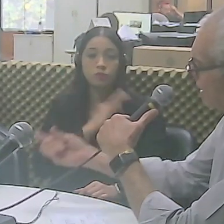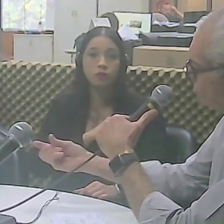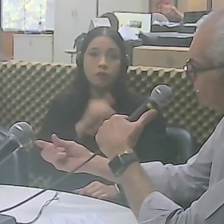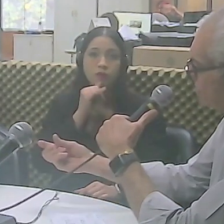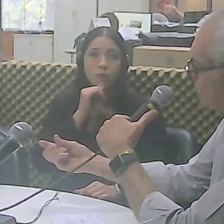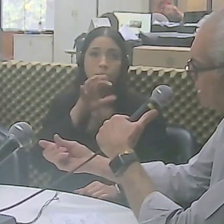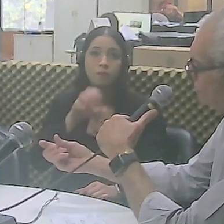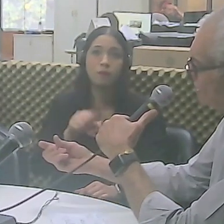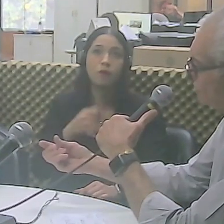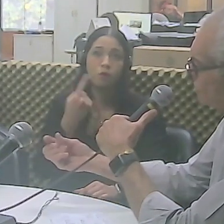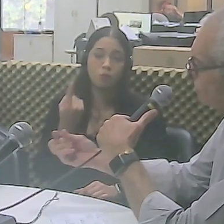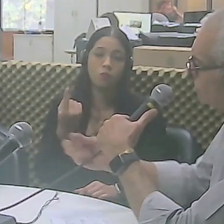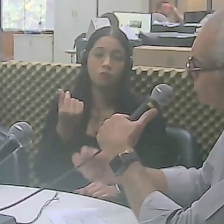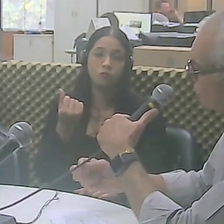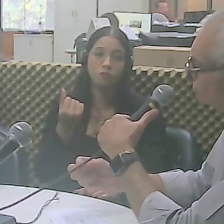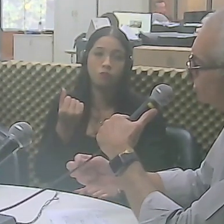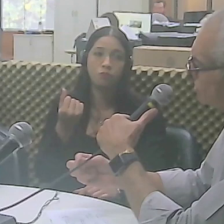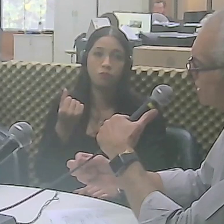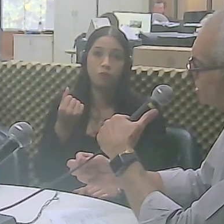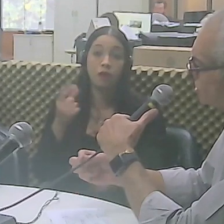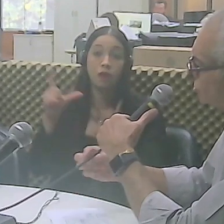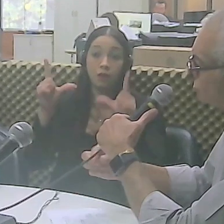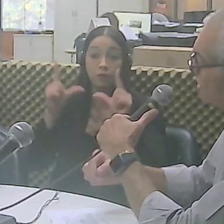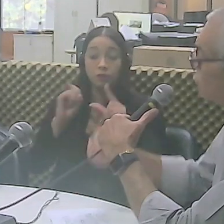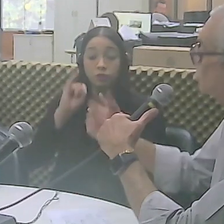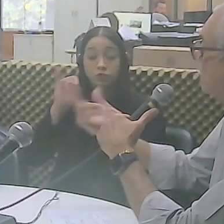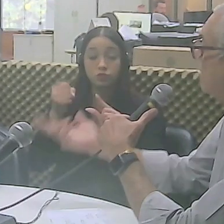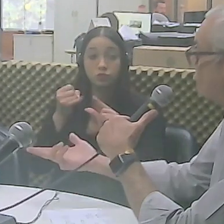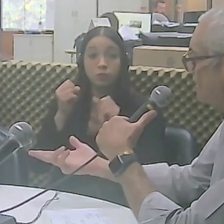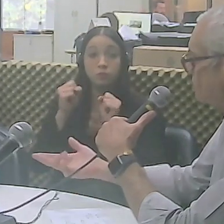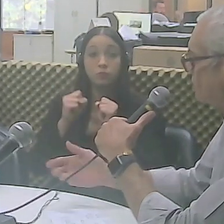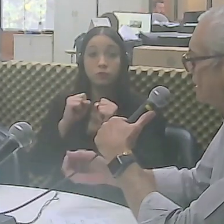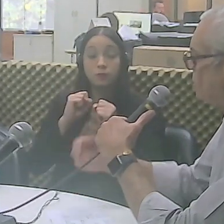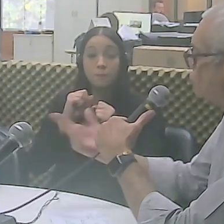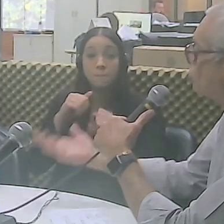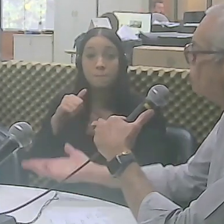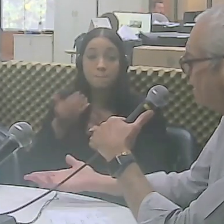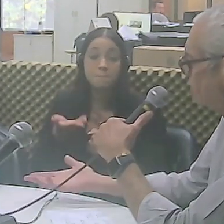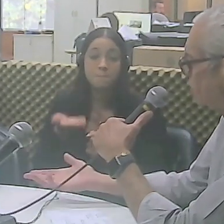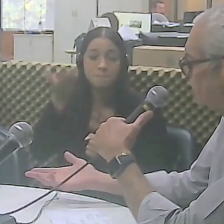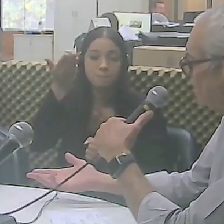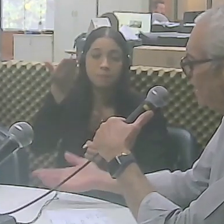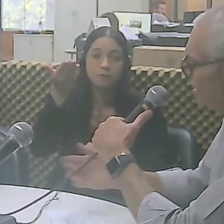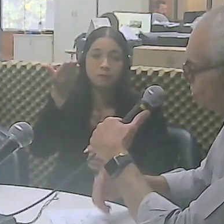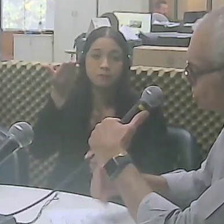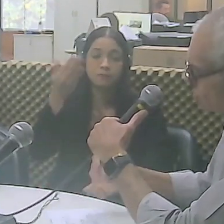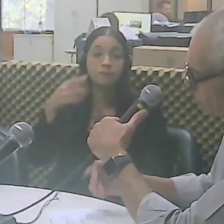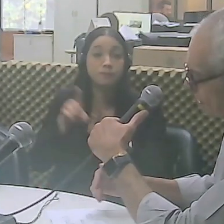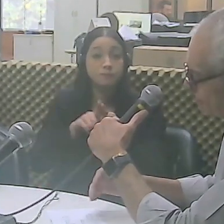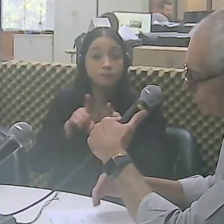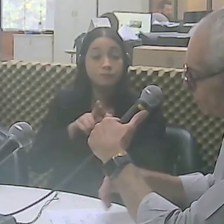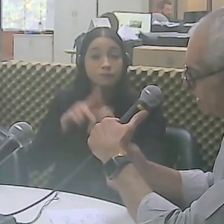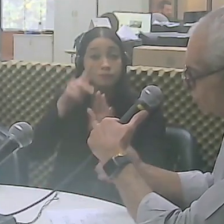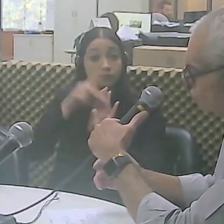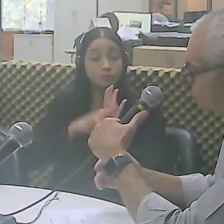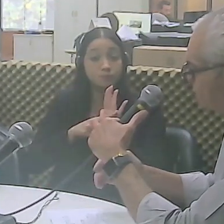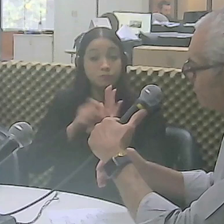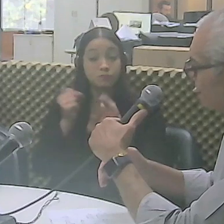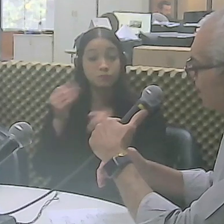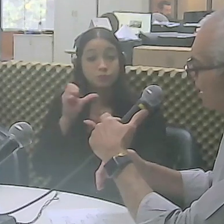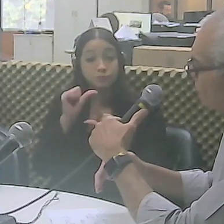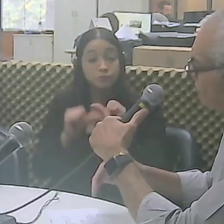podia pegar um determinado valor, quando reduziu a taxa de juros, ele pode pegar um valor superior. Além disso, o programa